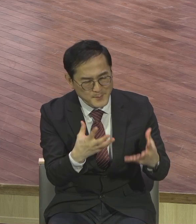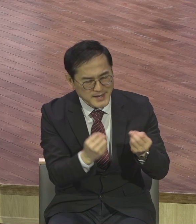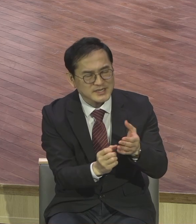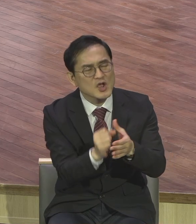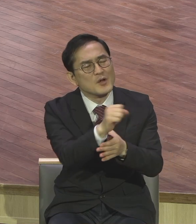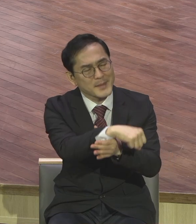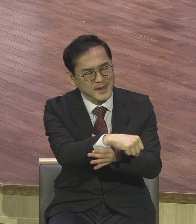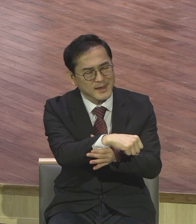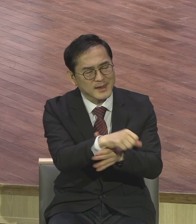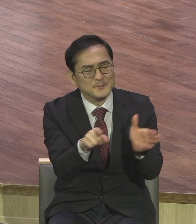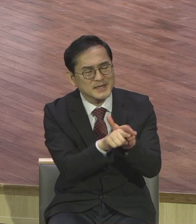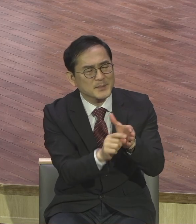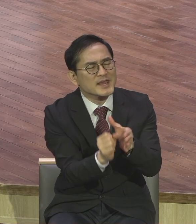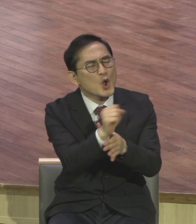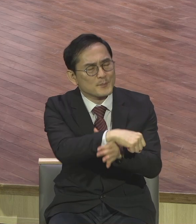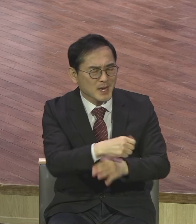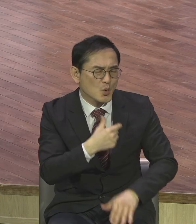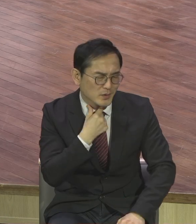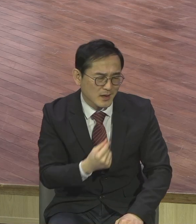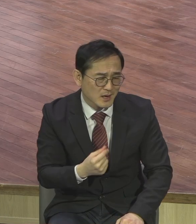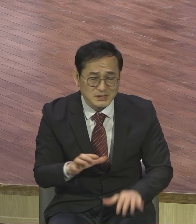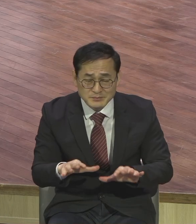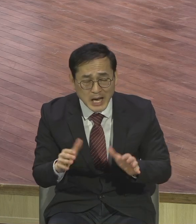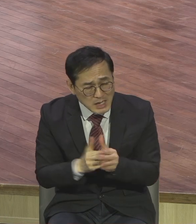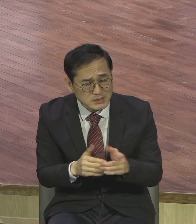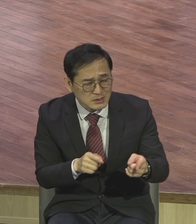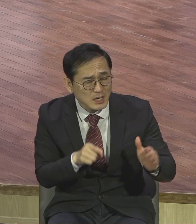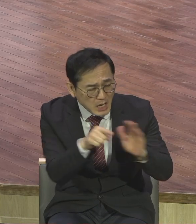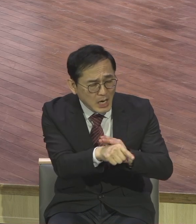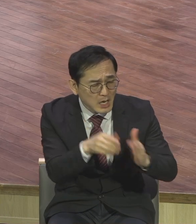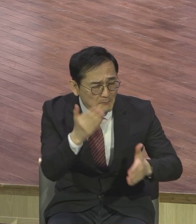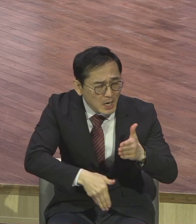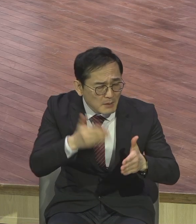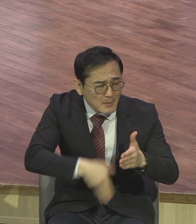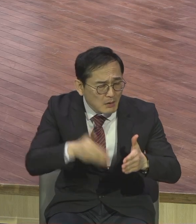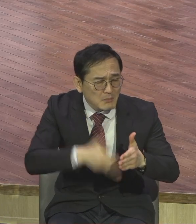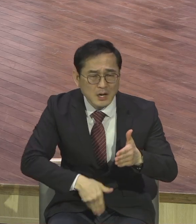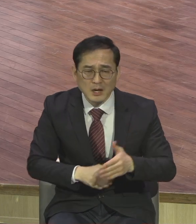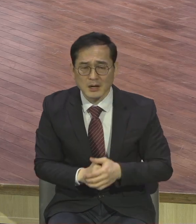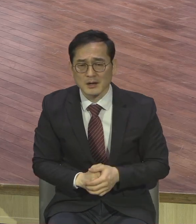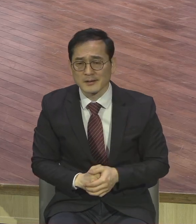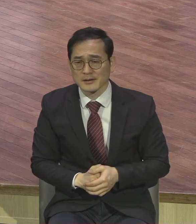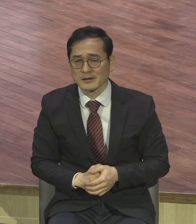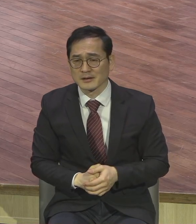함이로다. 지금까지 길이 막혔도다.